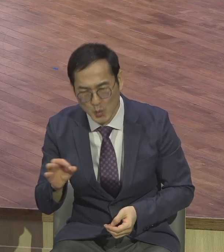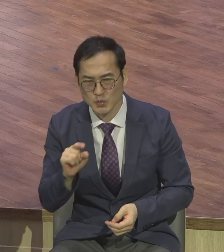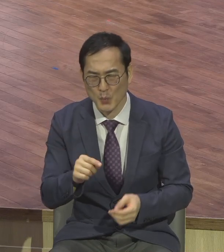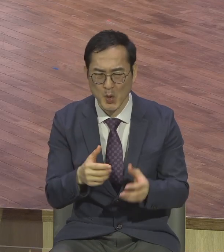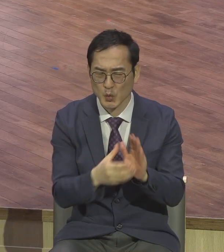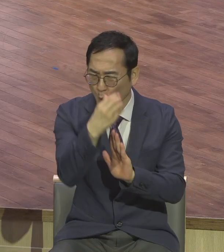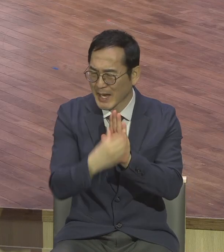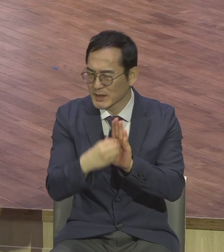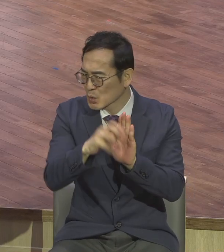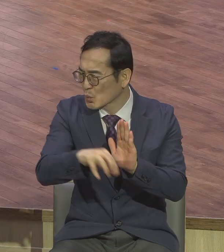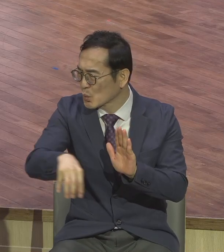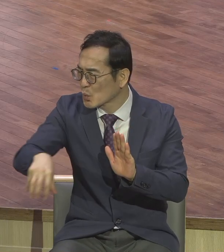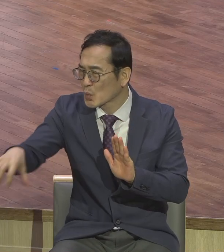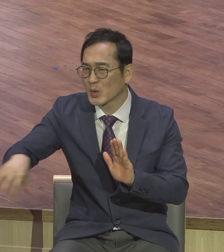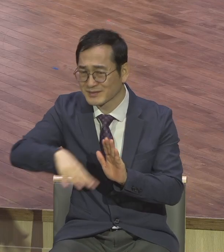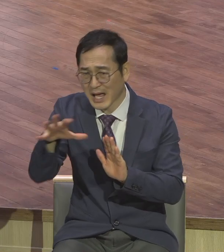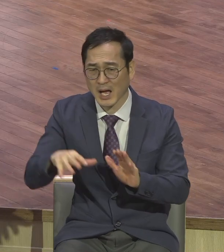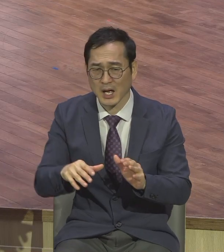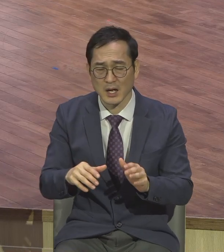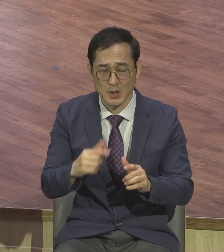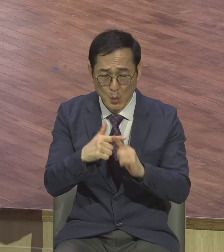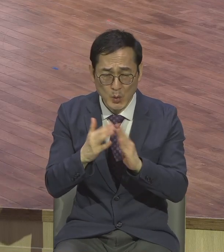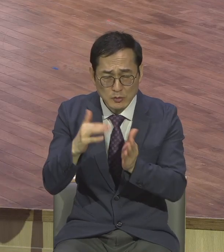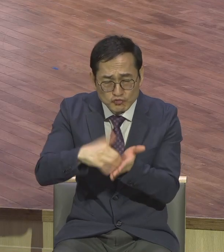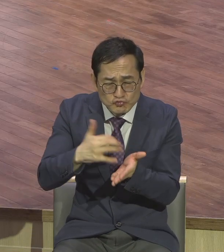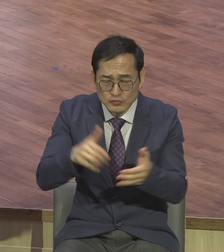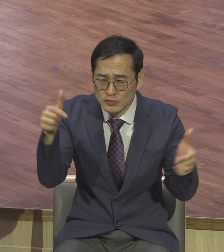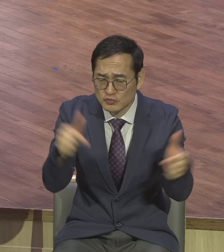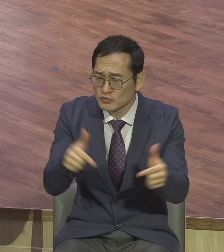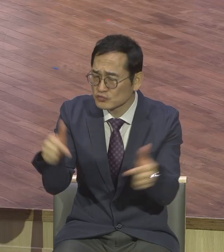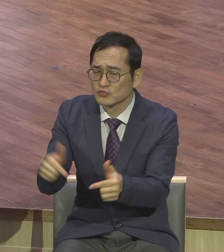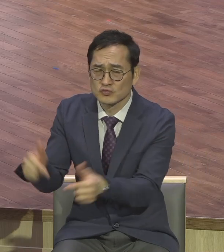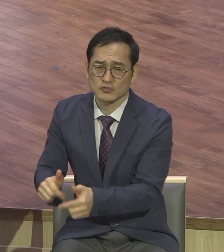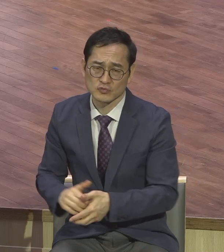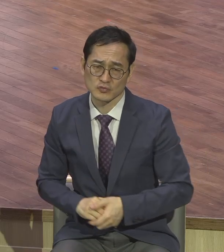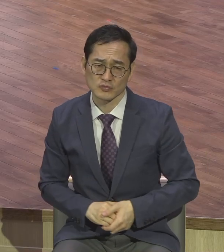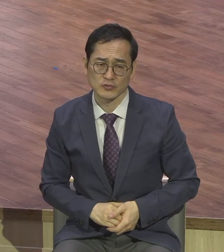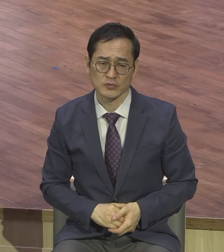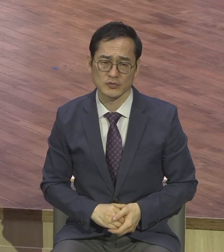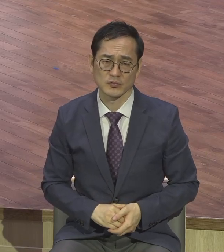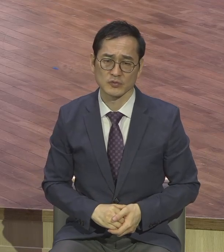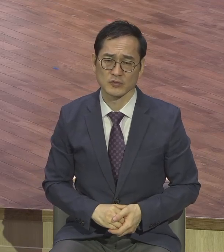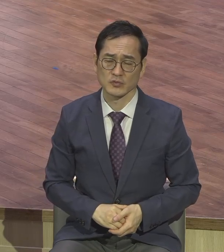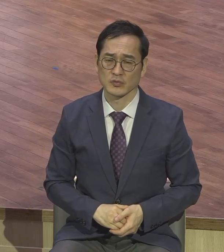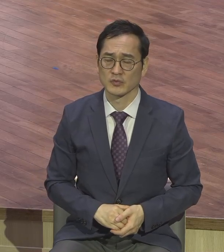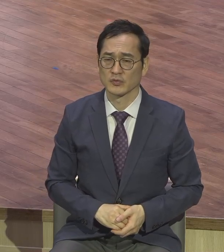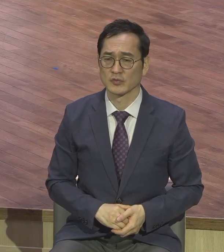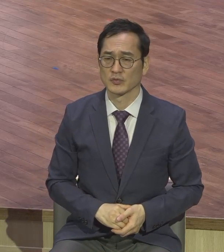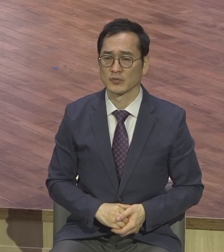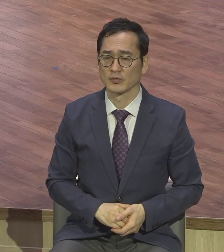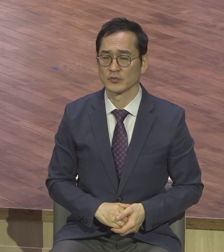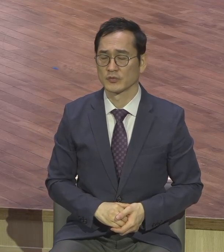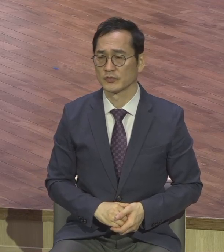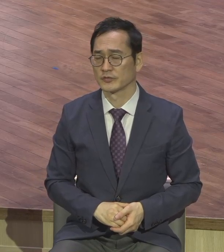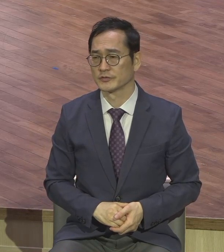동일하게 그렇게 전부 다 감소되고 있어요. 우리는 이런 희대 상황 속에서